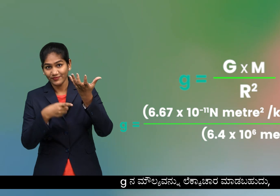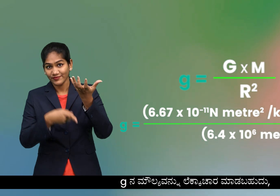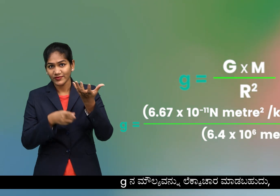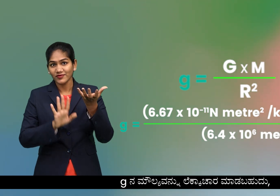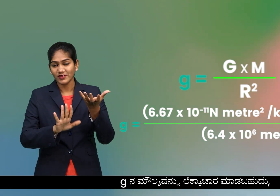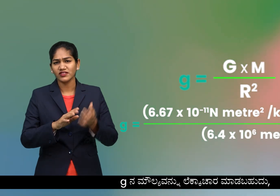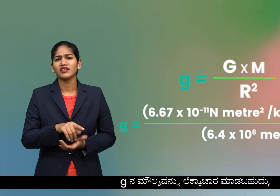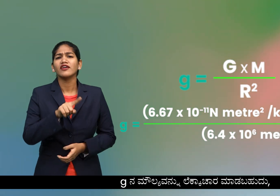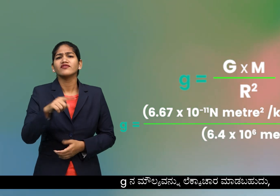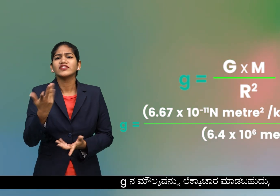ಮಾಡಬಹುದು.